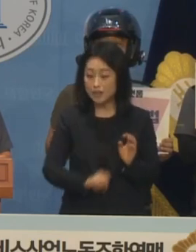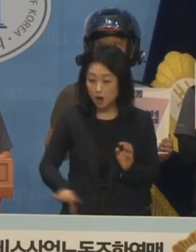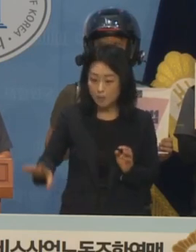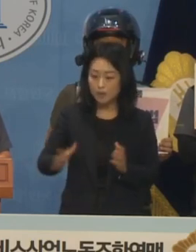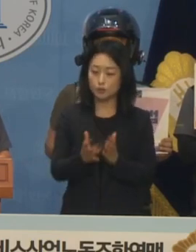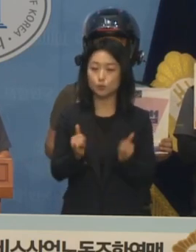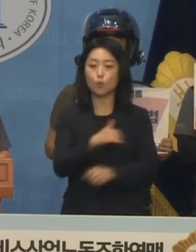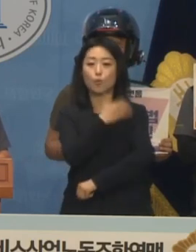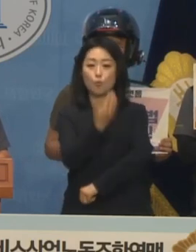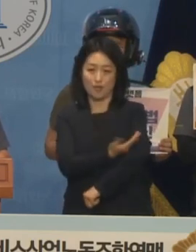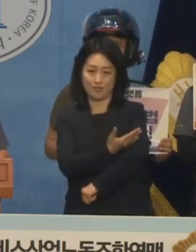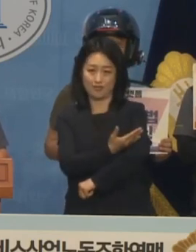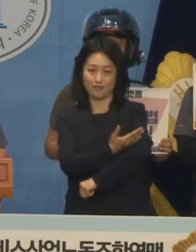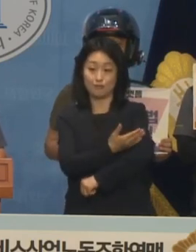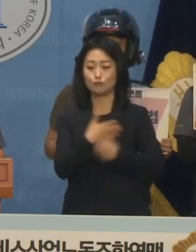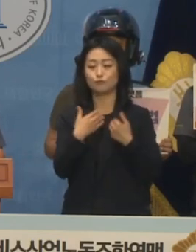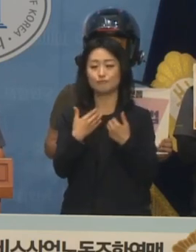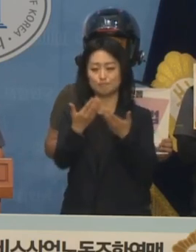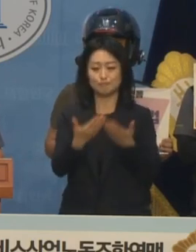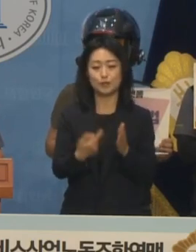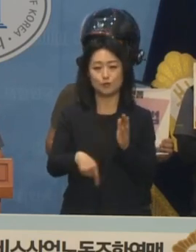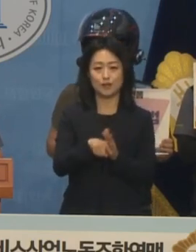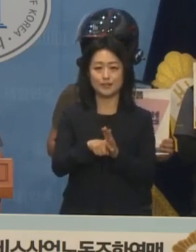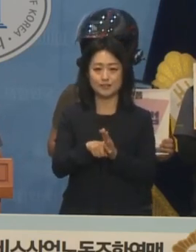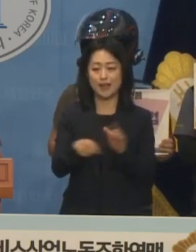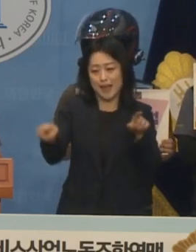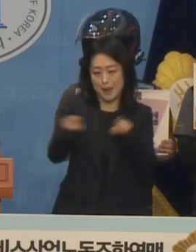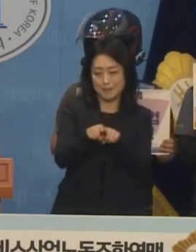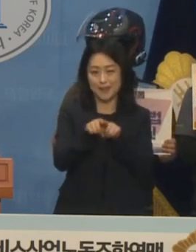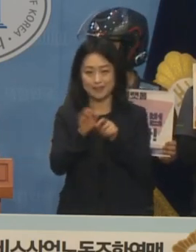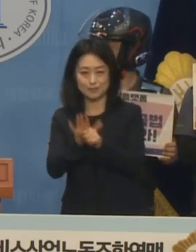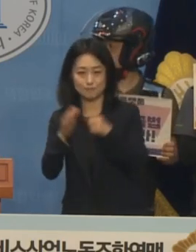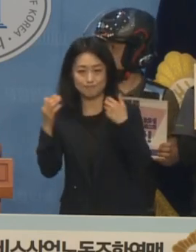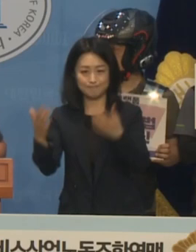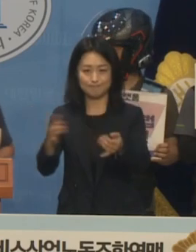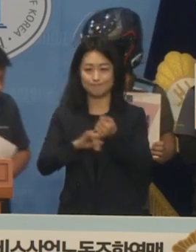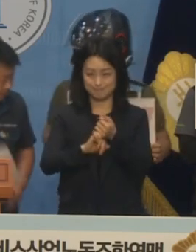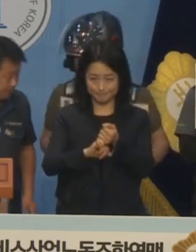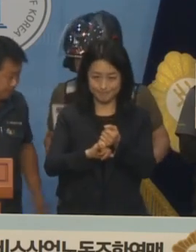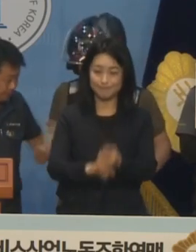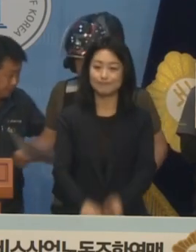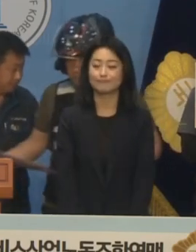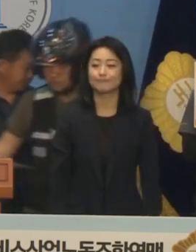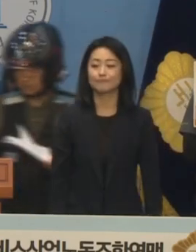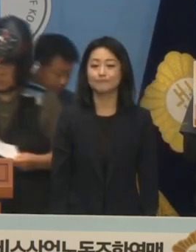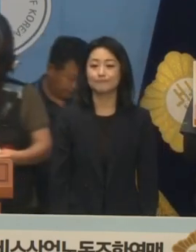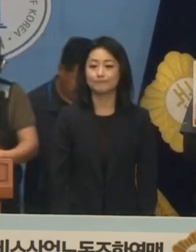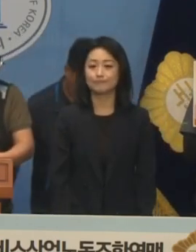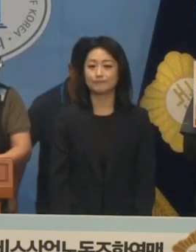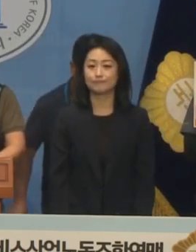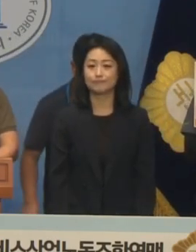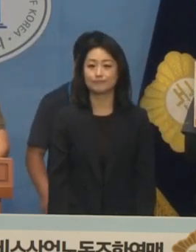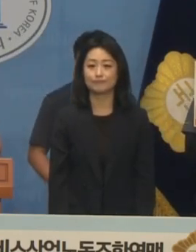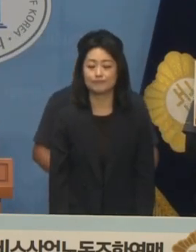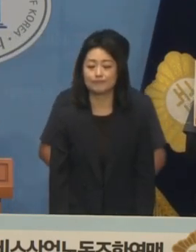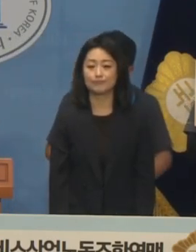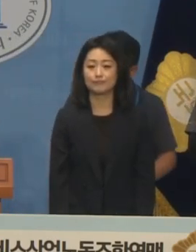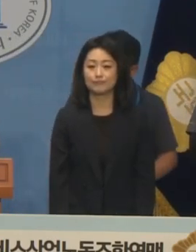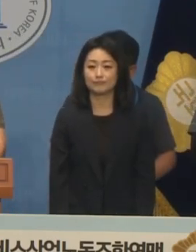노동자 최저임금 적용 법안을 저희 11만 서비스 노동자들은 적극적으로 환영합니다. 저희